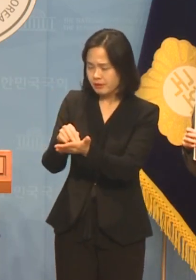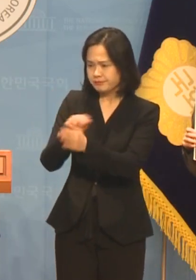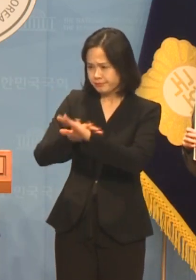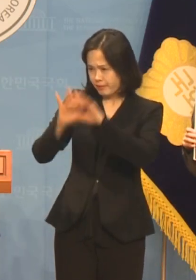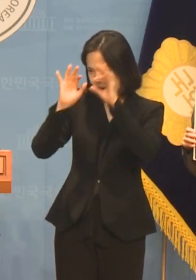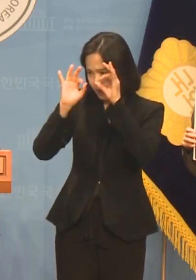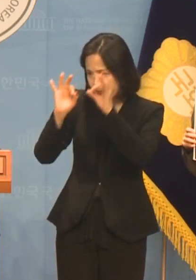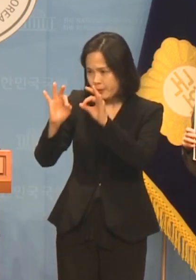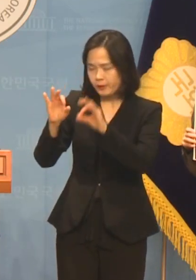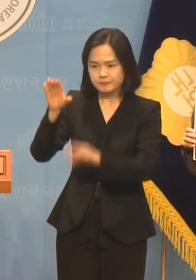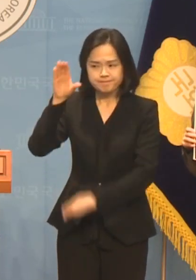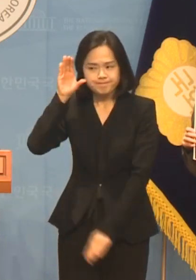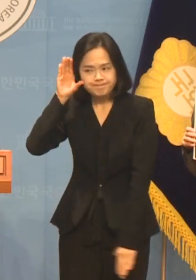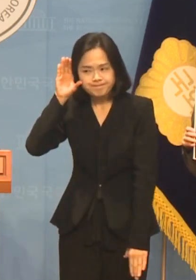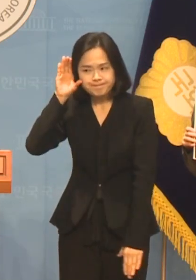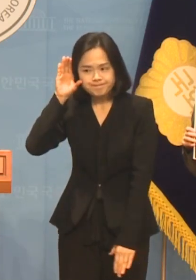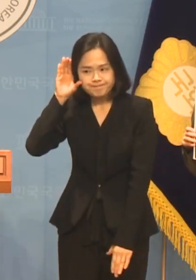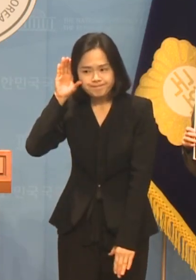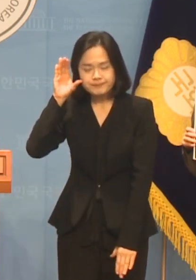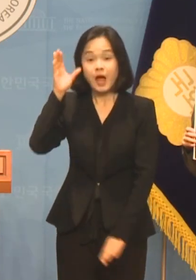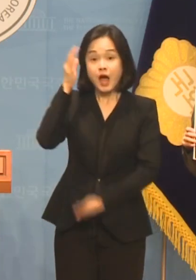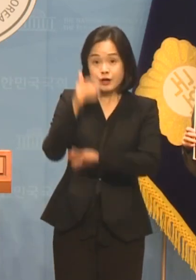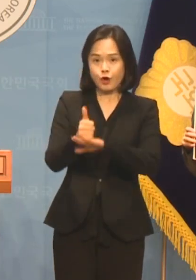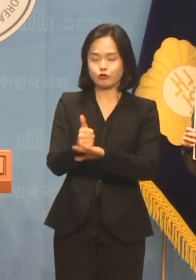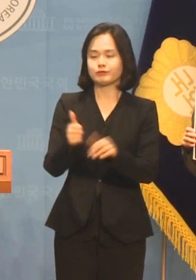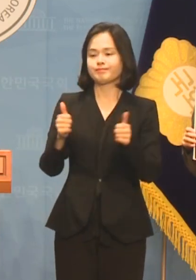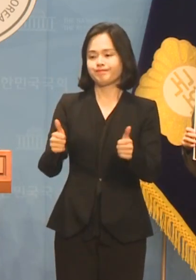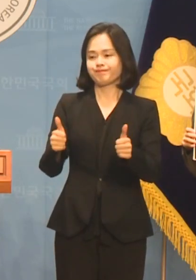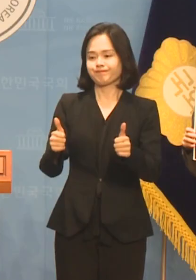내려주셨습니다. 다시 한번 광주지법